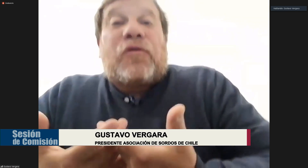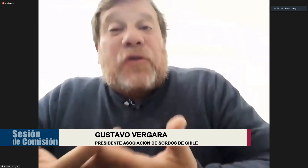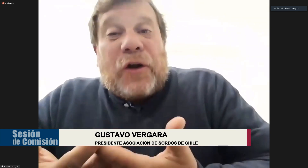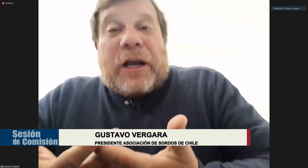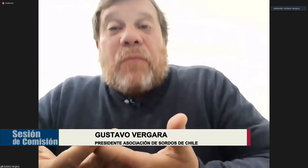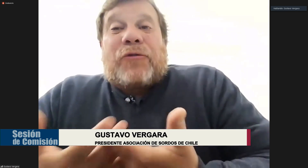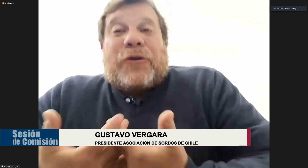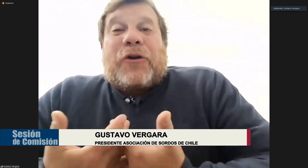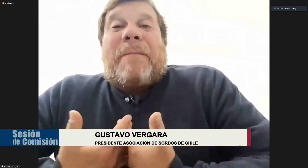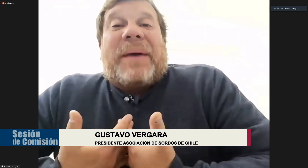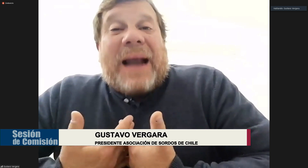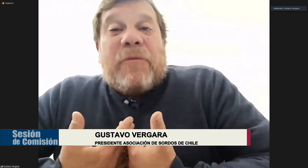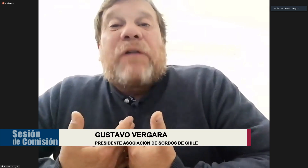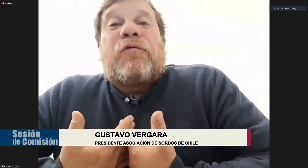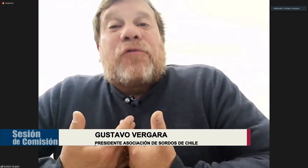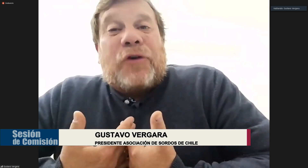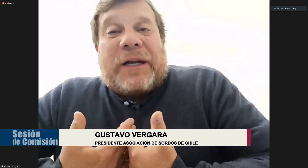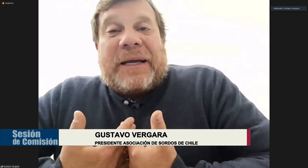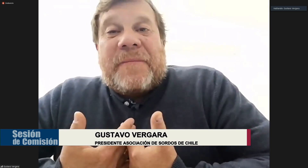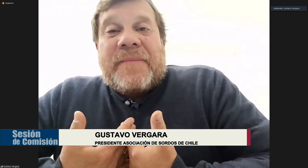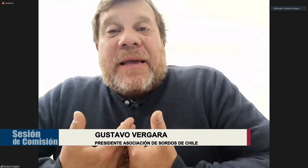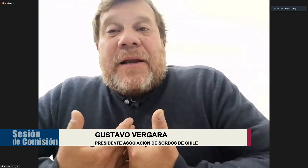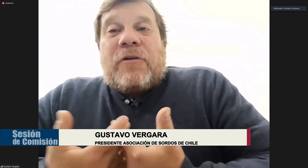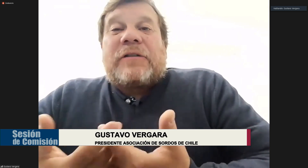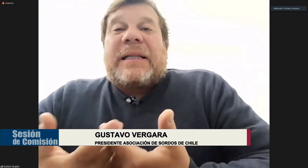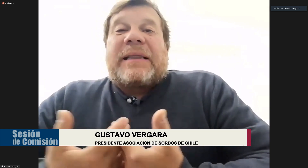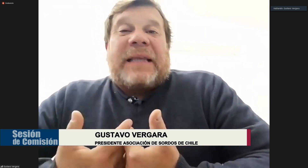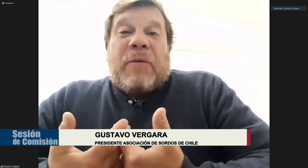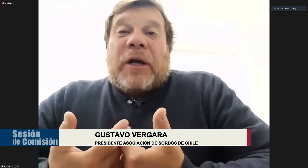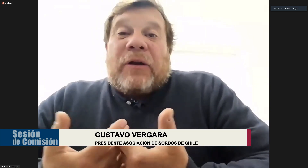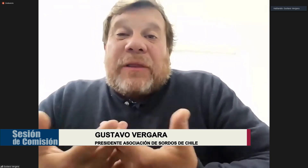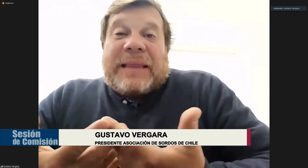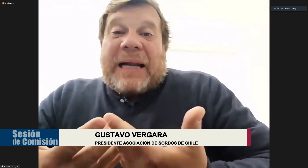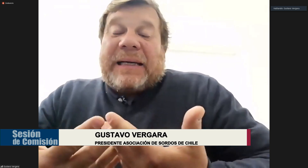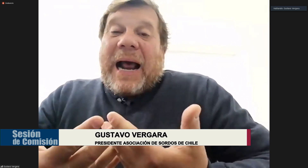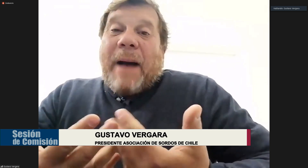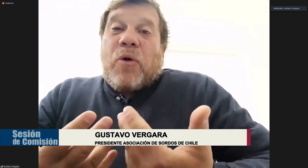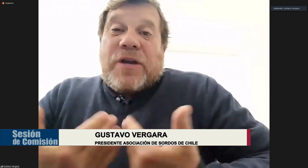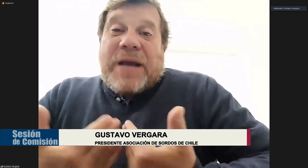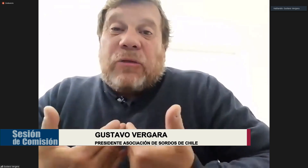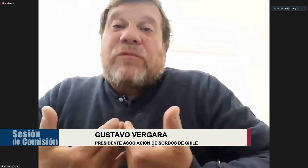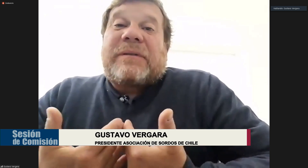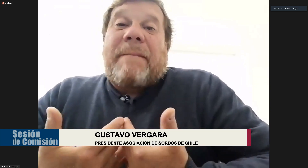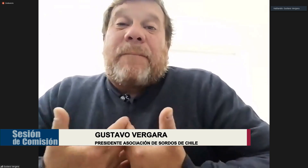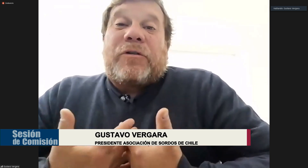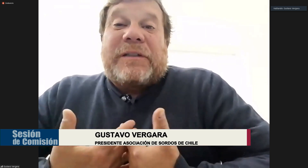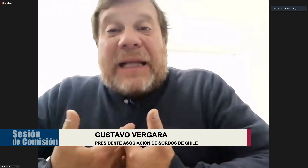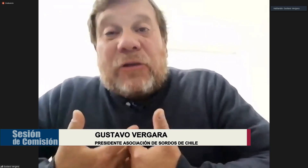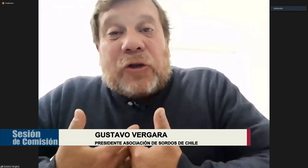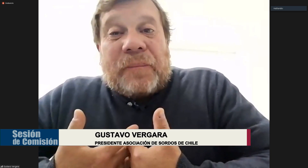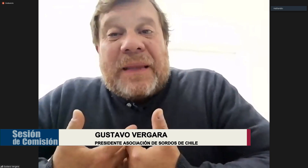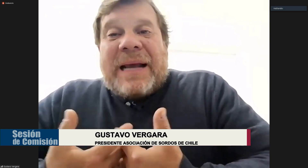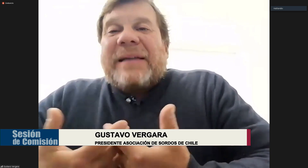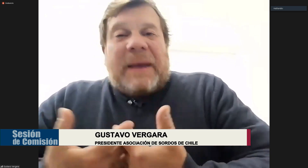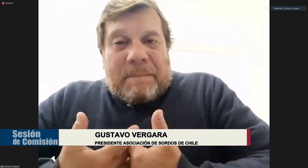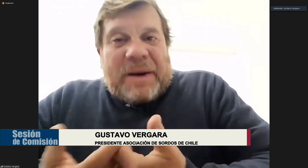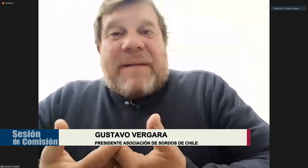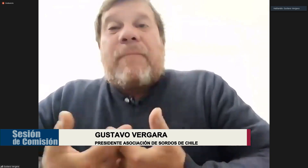funcione como nosotros esperamos que funcione. Nos sentimos que nos están apoyando un 100%. Siempre vamos a tener